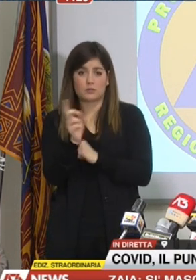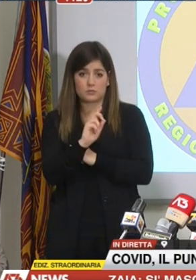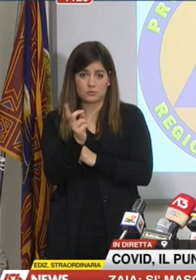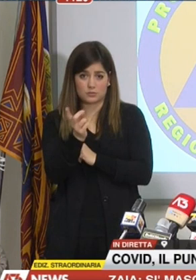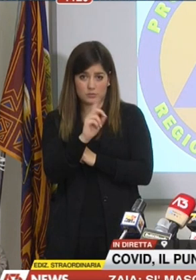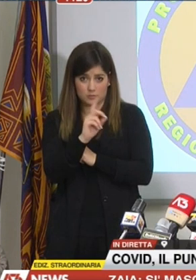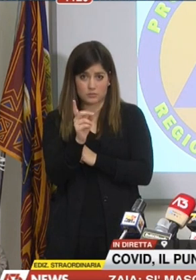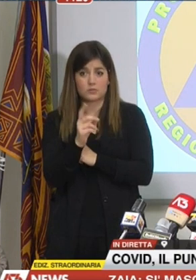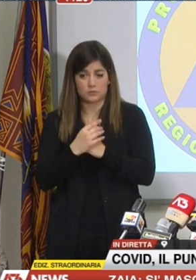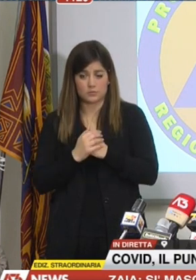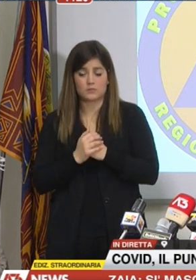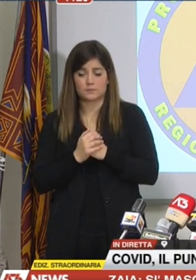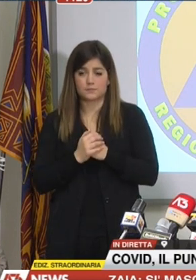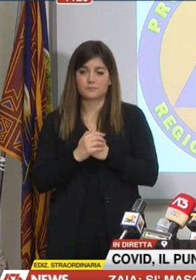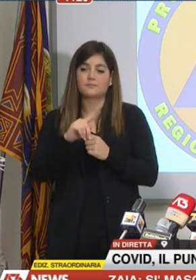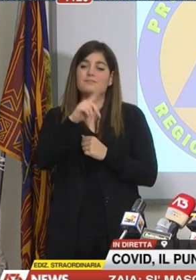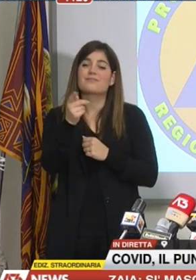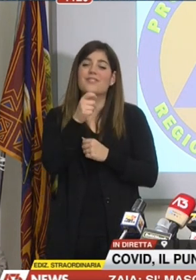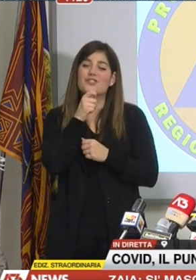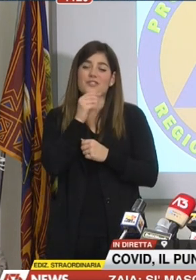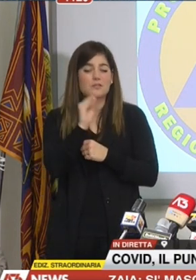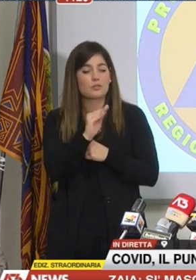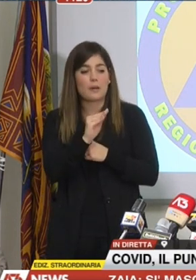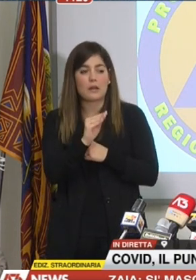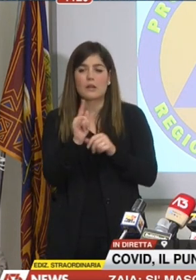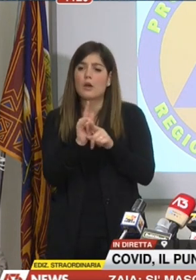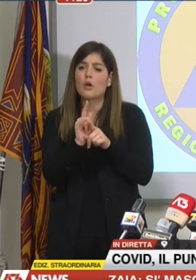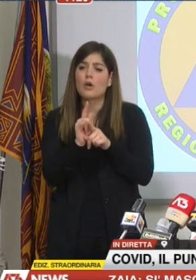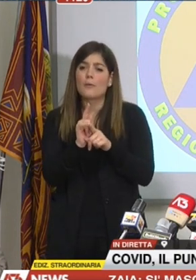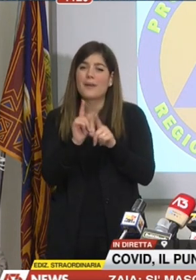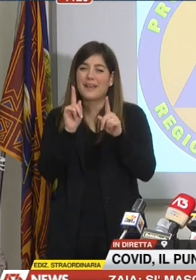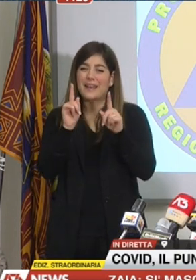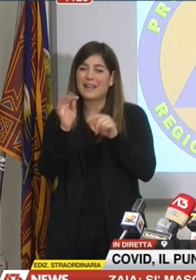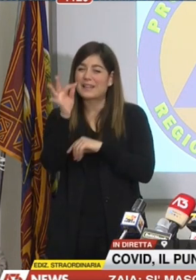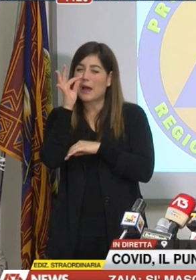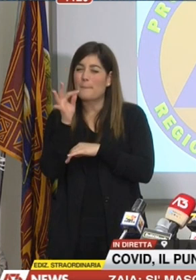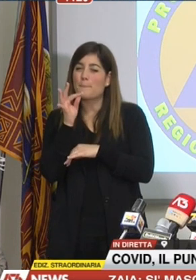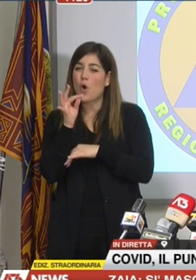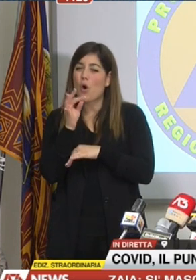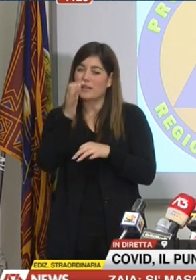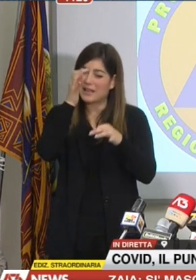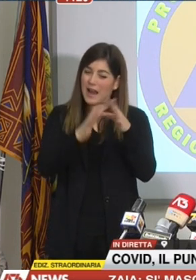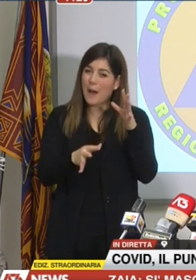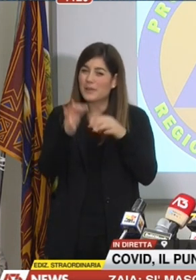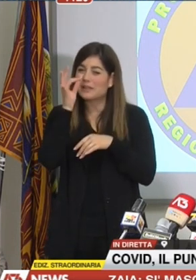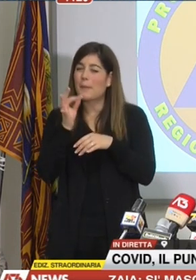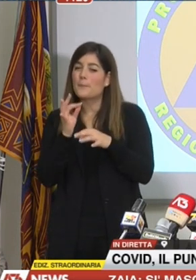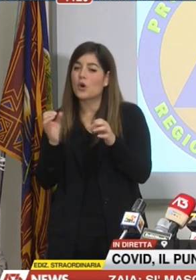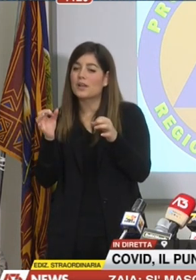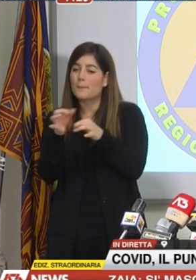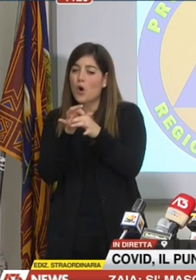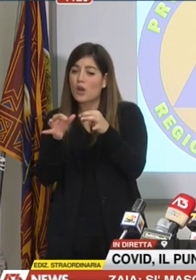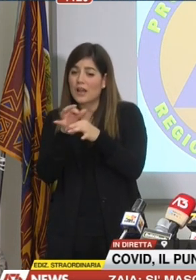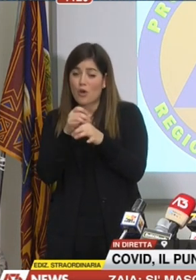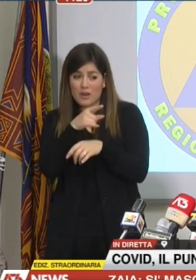Per quanto riguarda invece il giallo sui tamponi rapidi e tamponi molecolari, a novità,